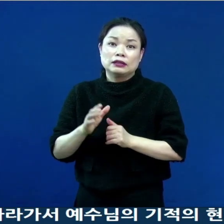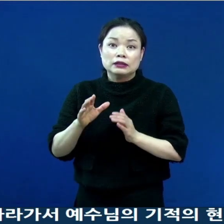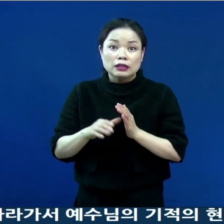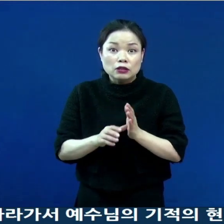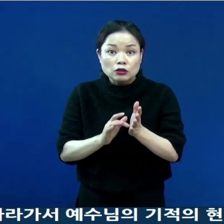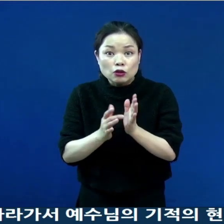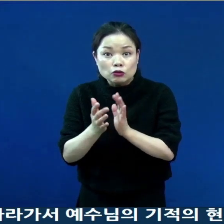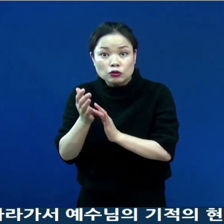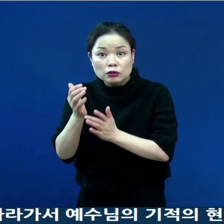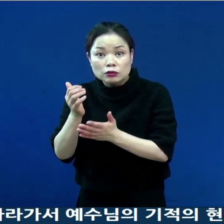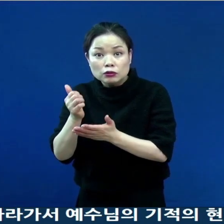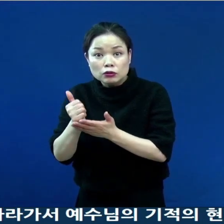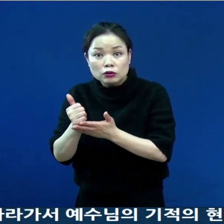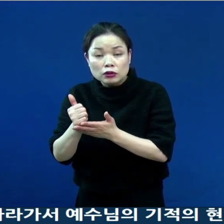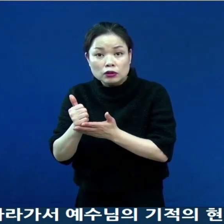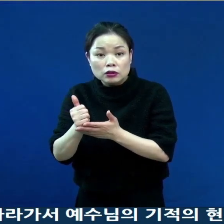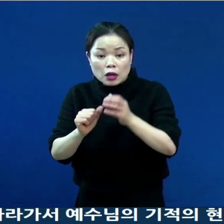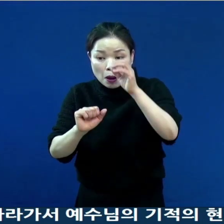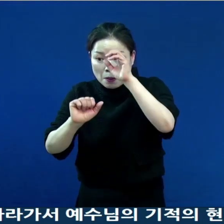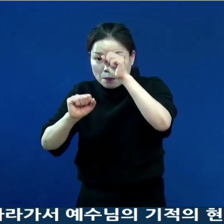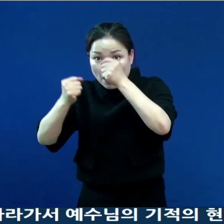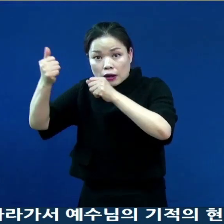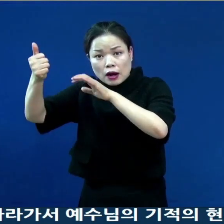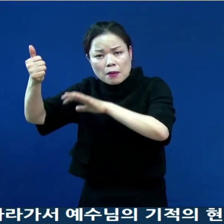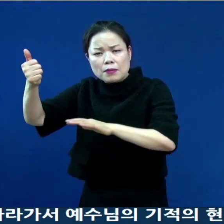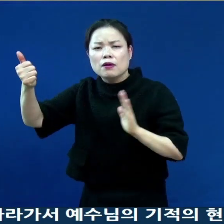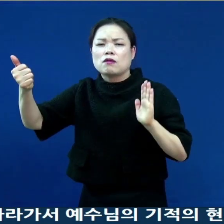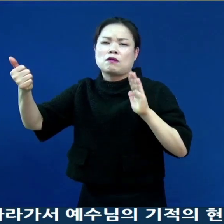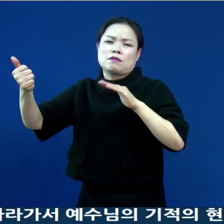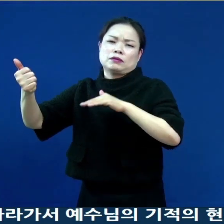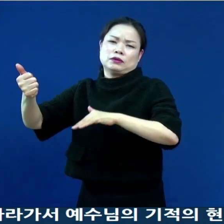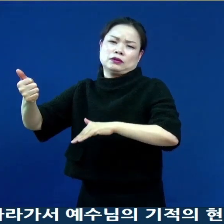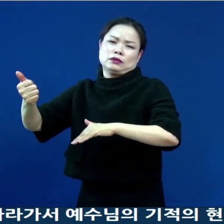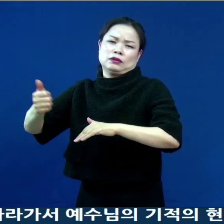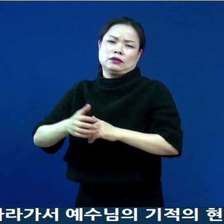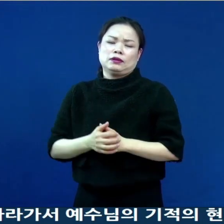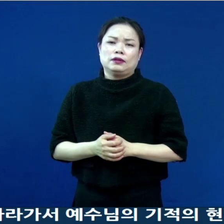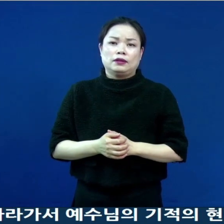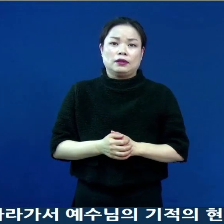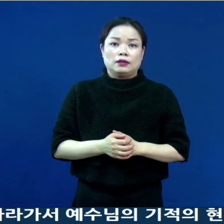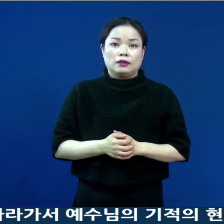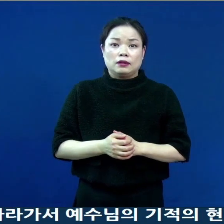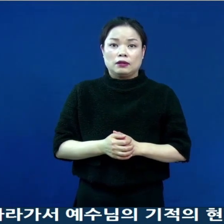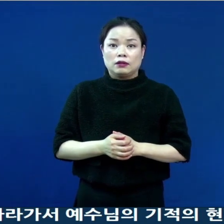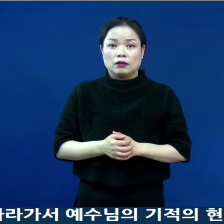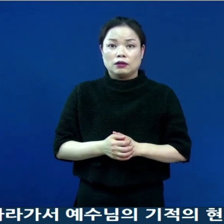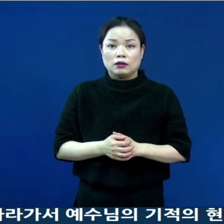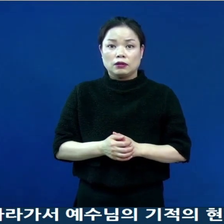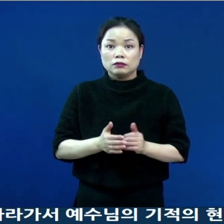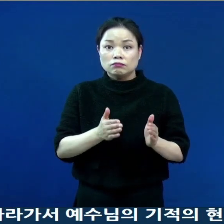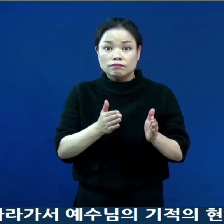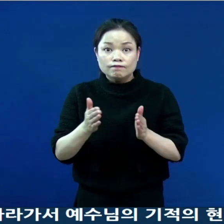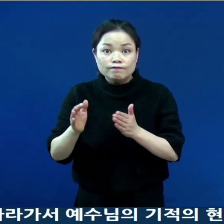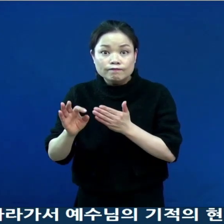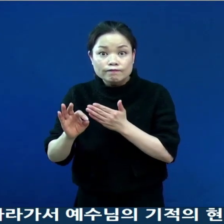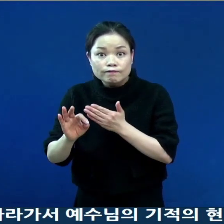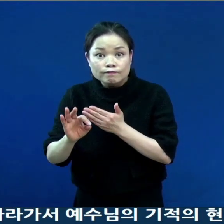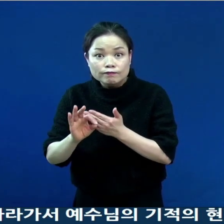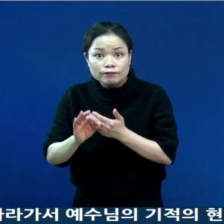이때도 예수님 보니까 또 그 발 앞에 엎드리고 있는 겁니다. 자, 정리하면